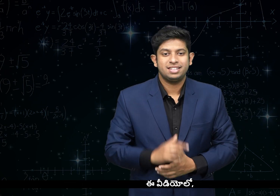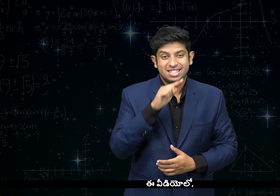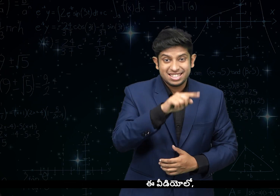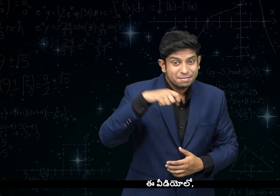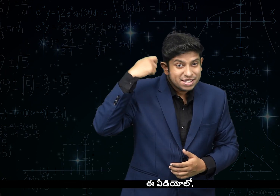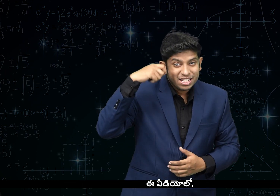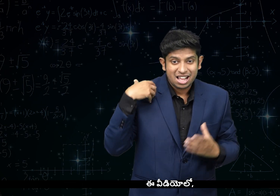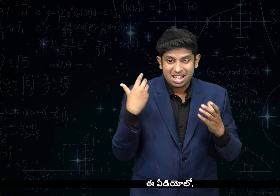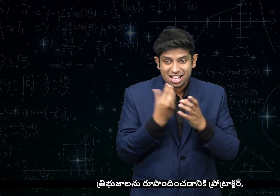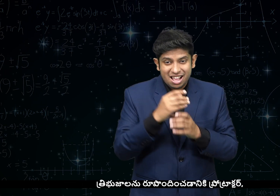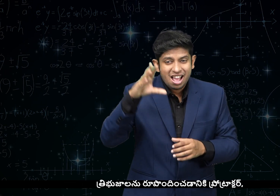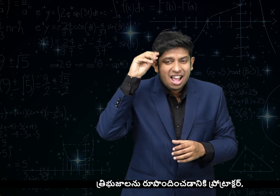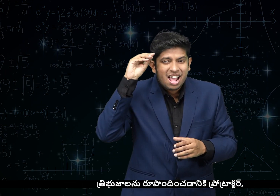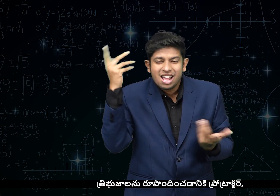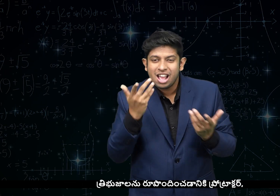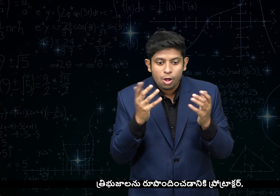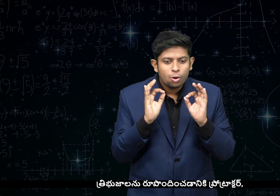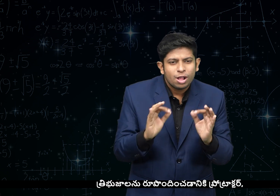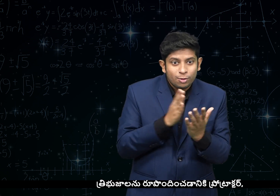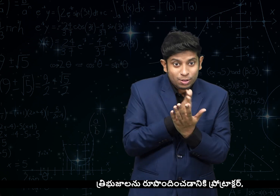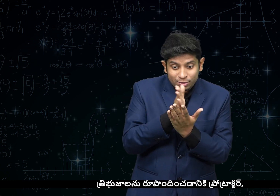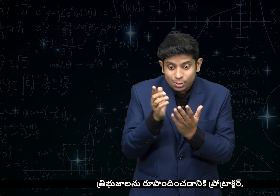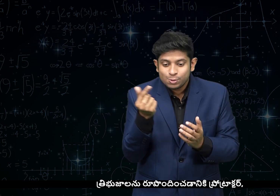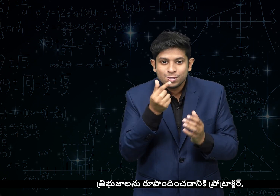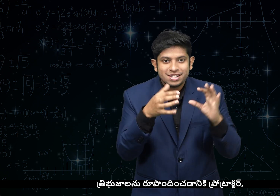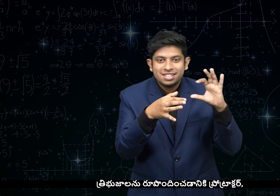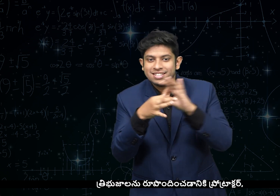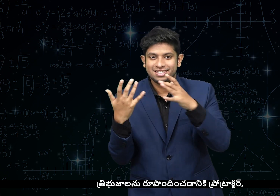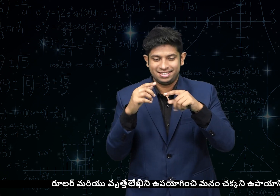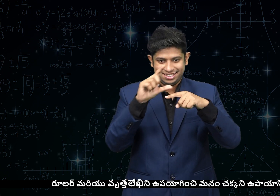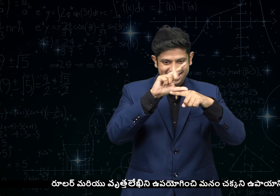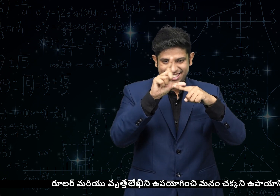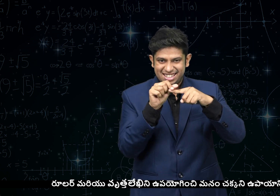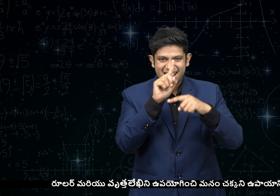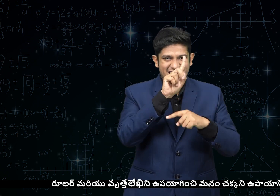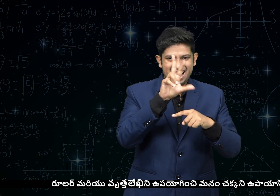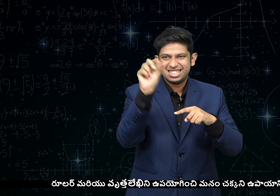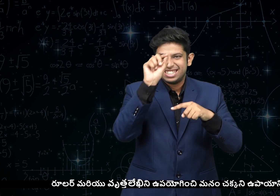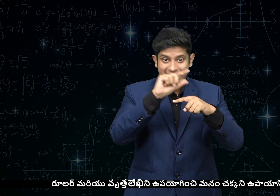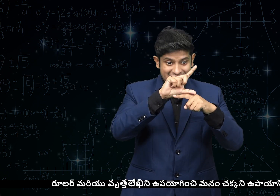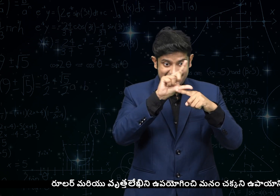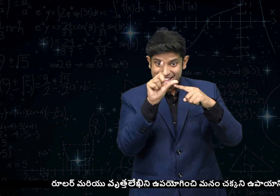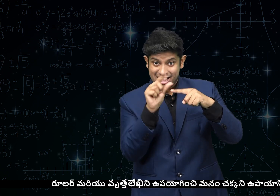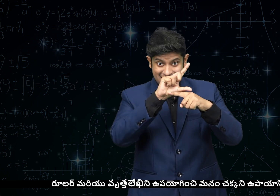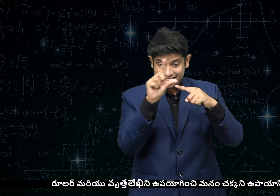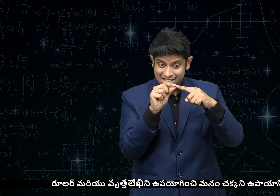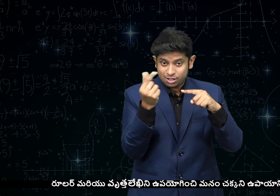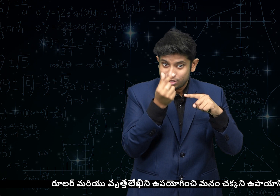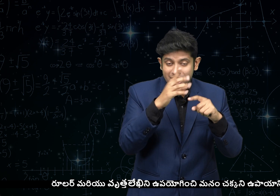ఈ వీడియోలో త్రిభుజాలను రూపొందించడానికి ప్రొట్రాక్టర్, రోలర్ మరియు దిక్సూచిని ఉపయోగించి